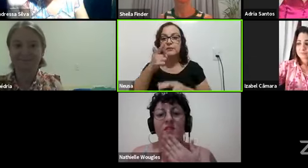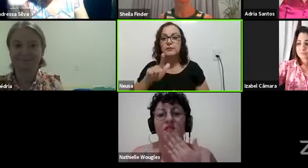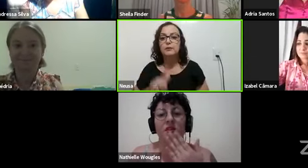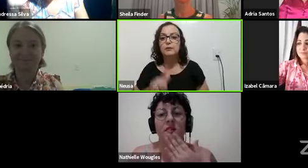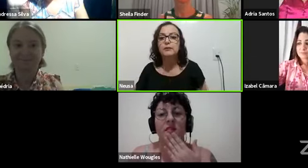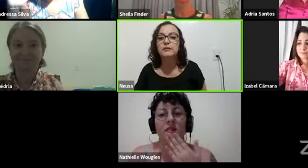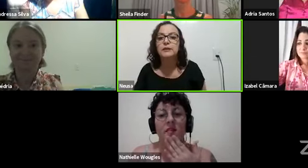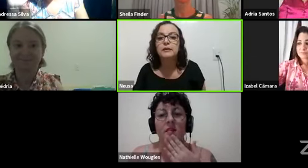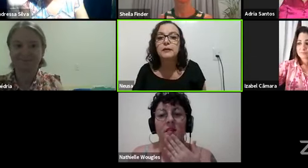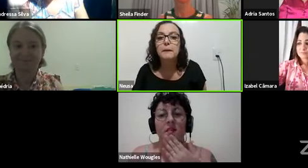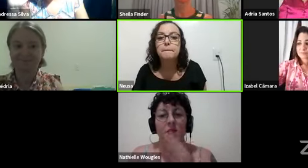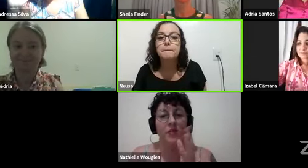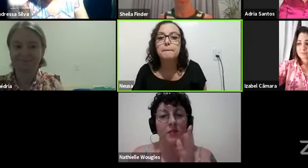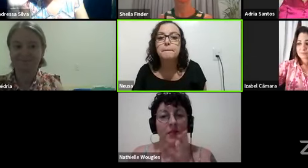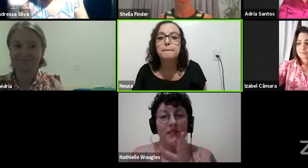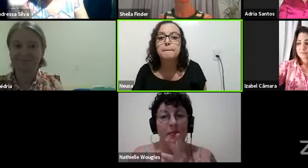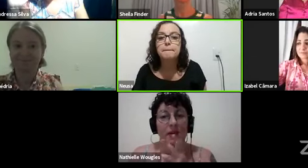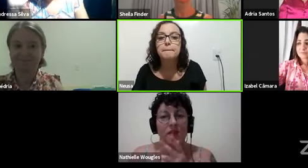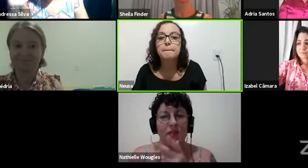De novo.